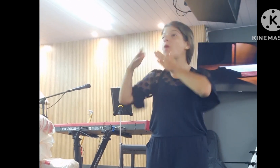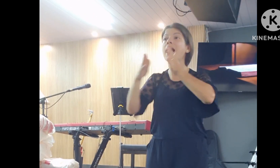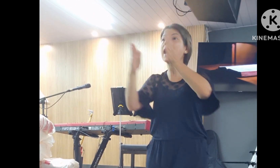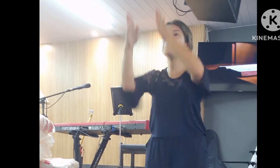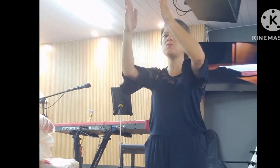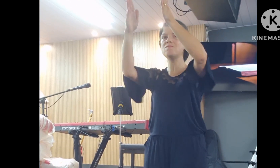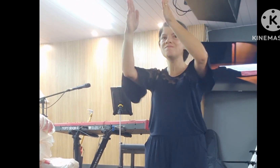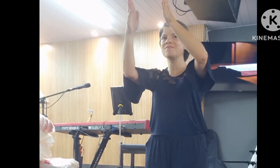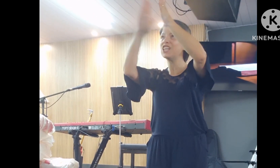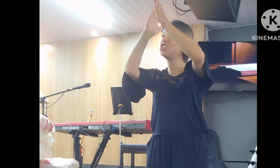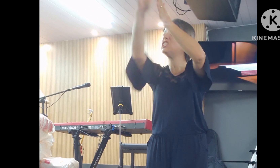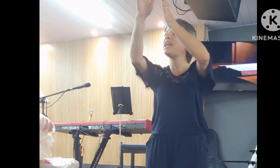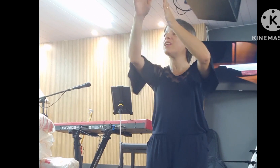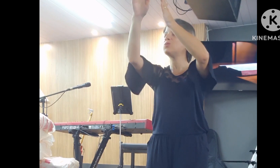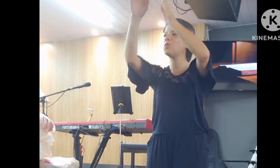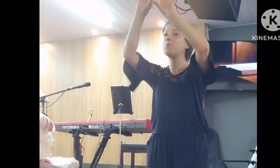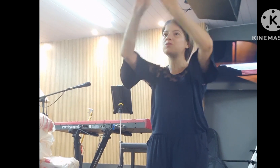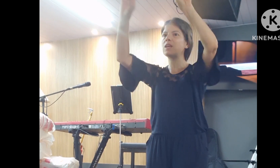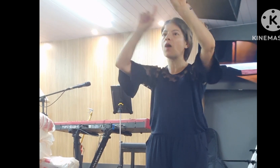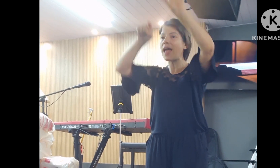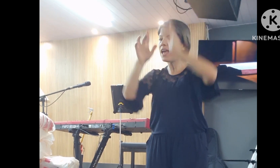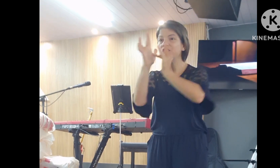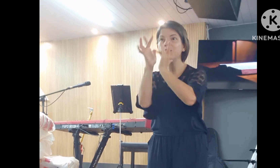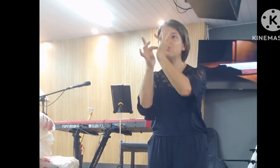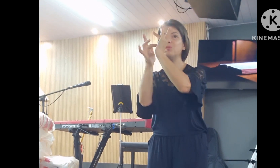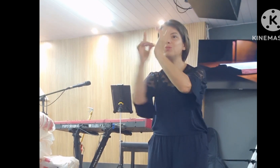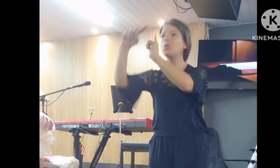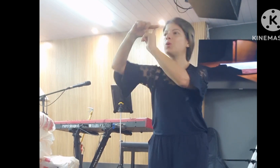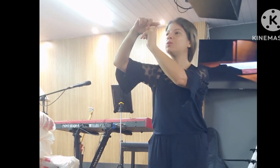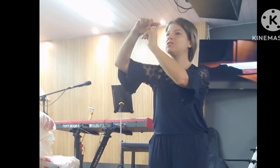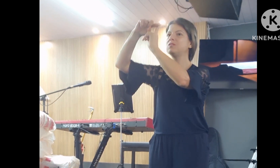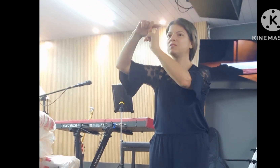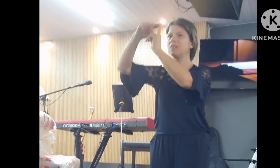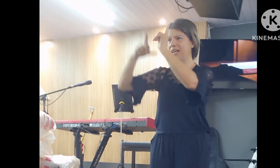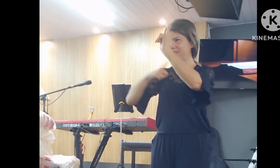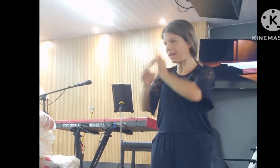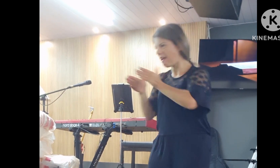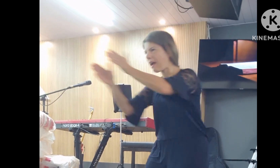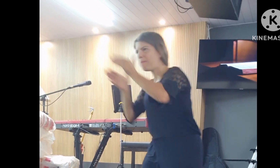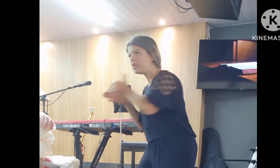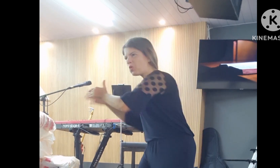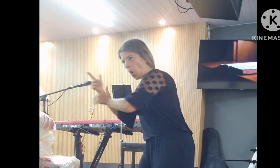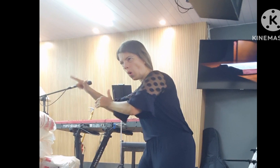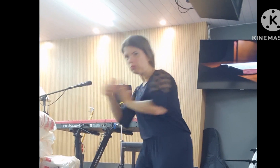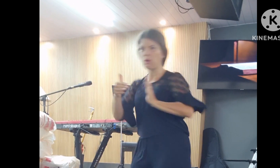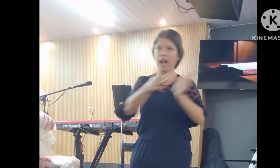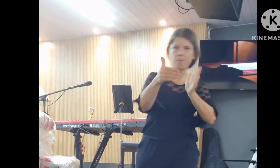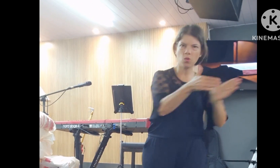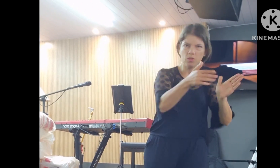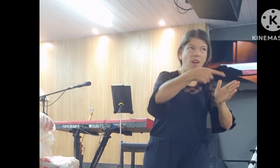Eu falo para os irmãos, falei para os irmãos na metanoia. Fiz duas perguntas. A primeira pergunta